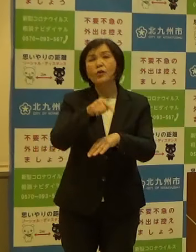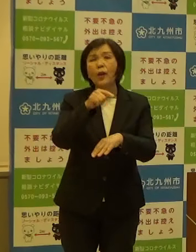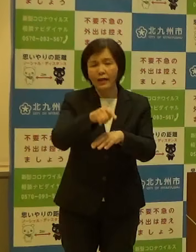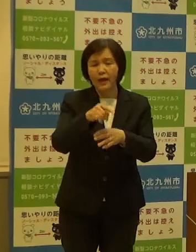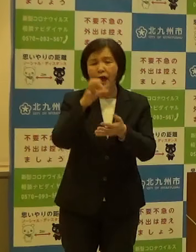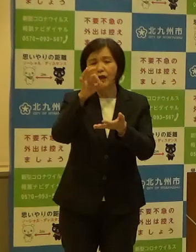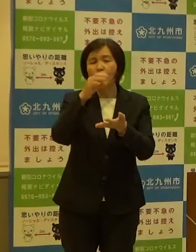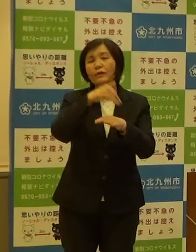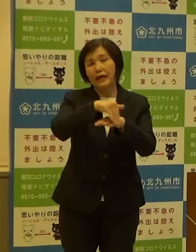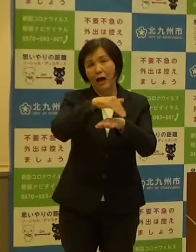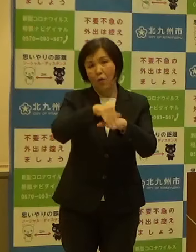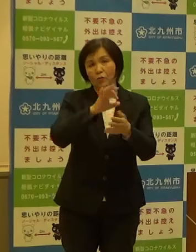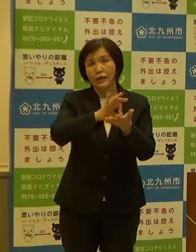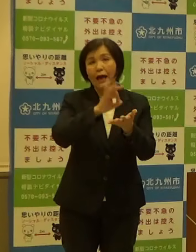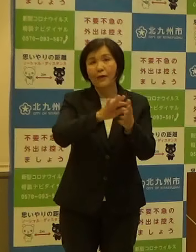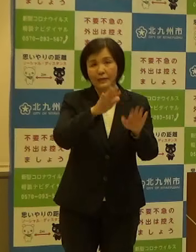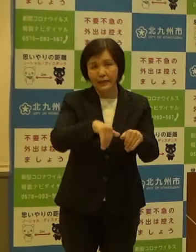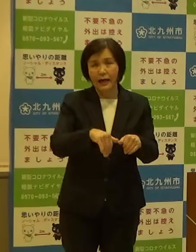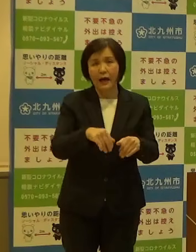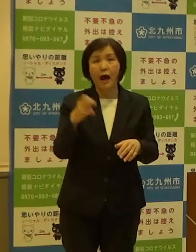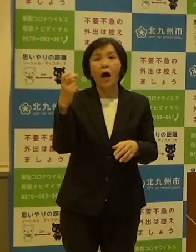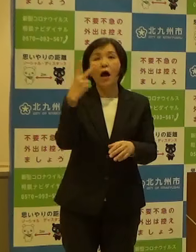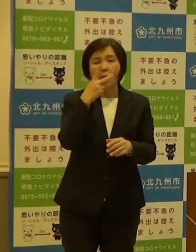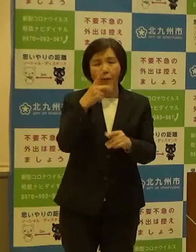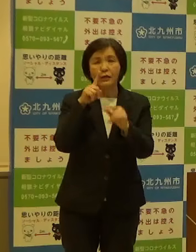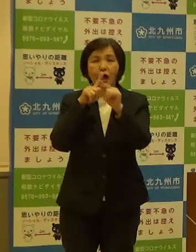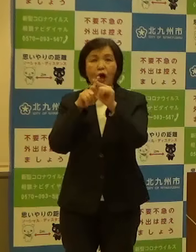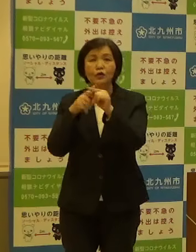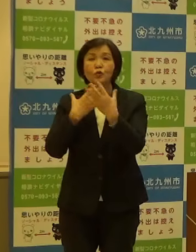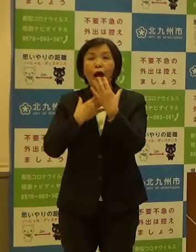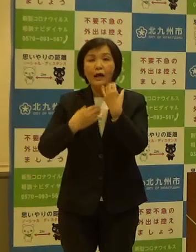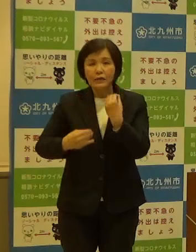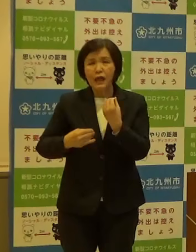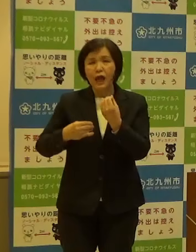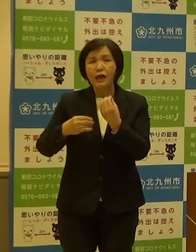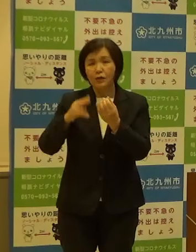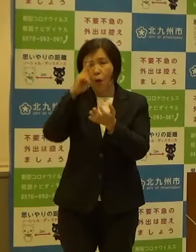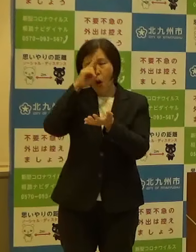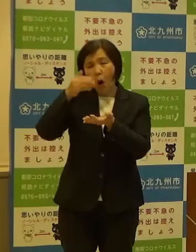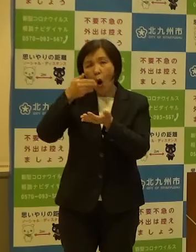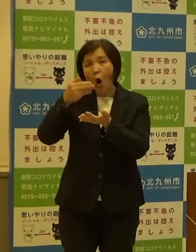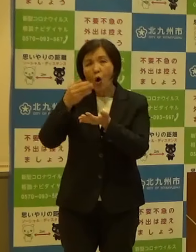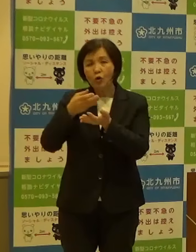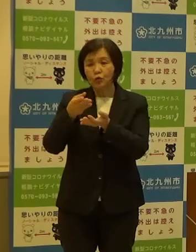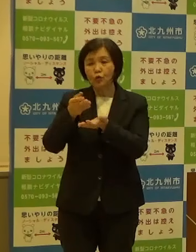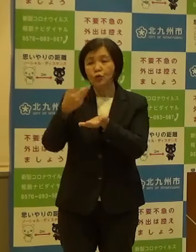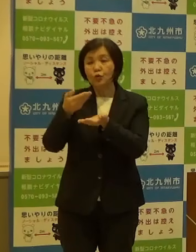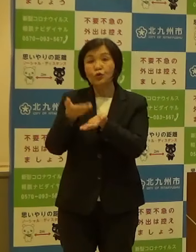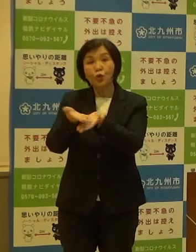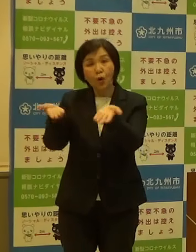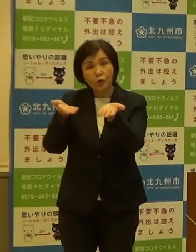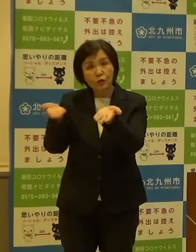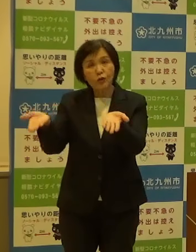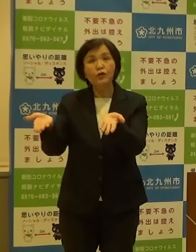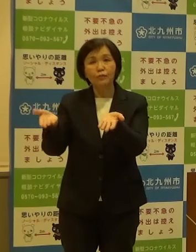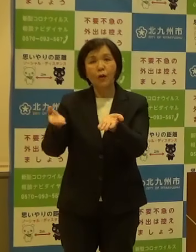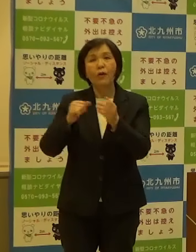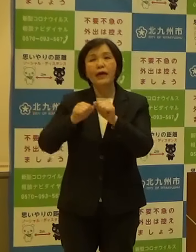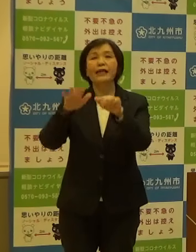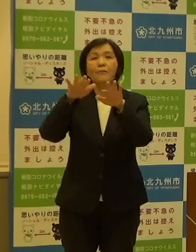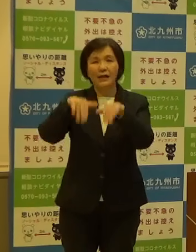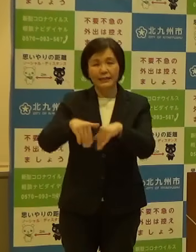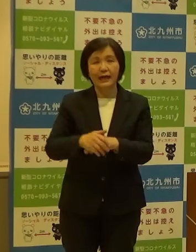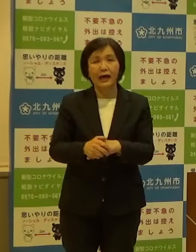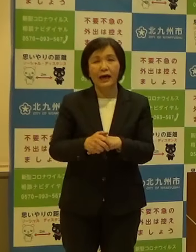し、それから中学校の給食とかですね、いろんなことをやっていきました。そして、